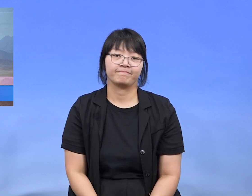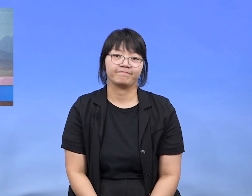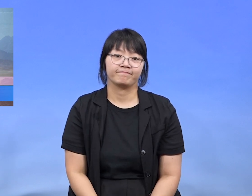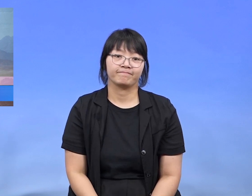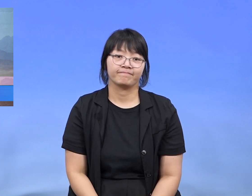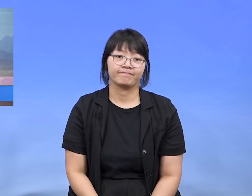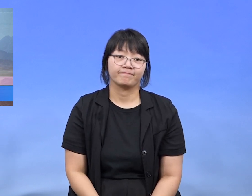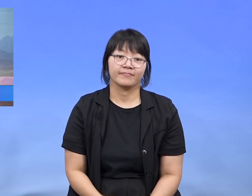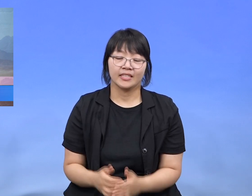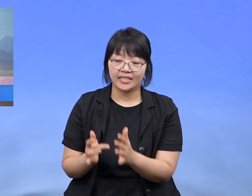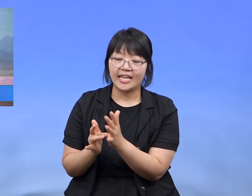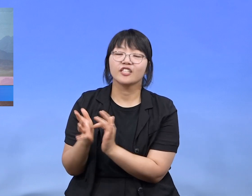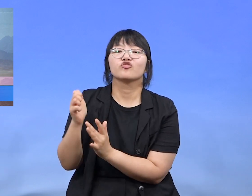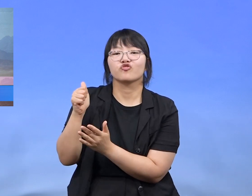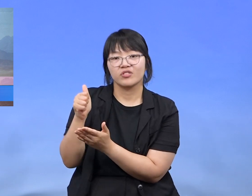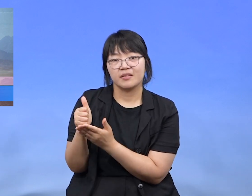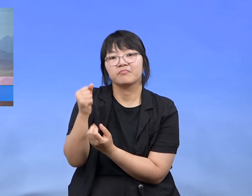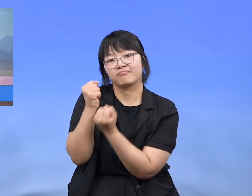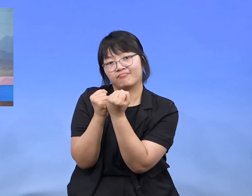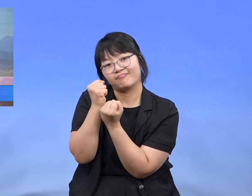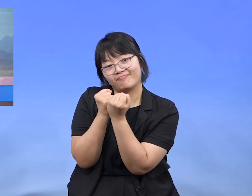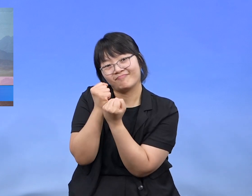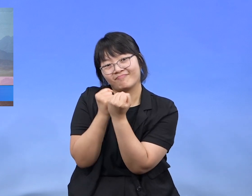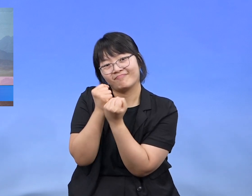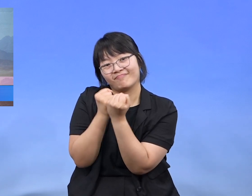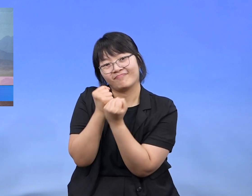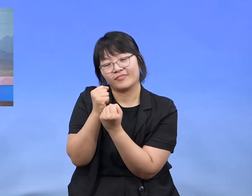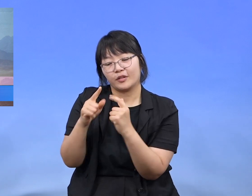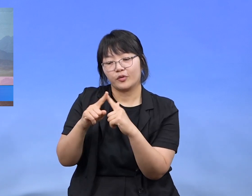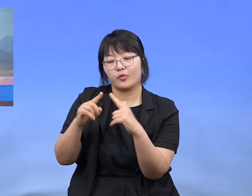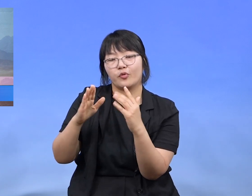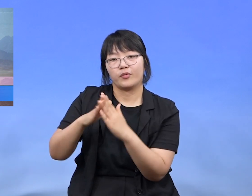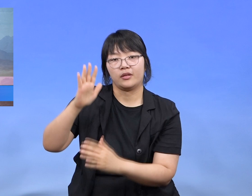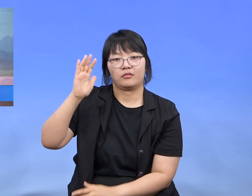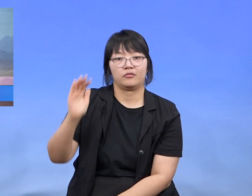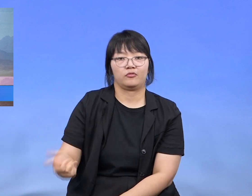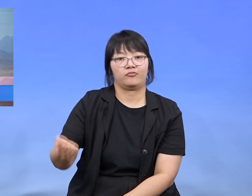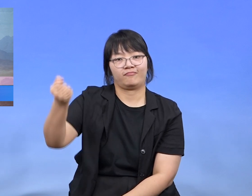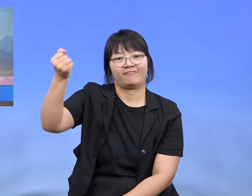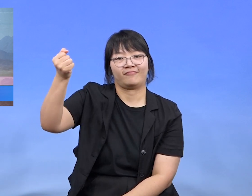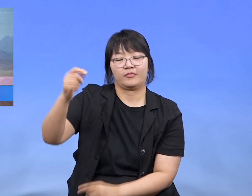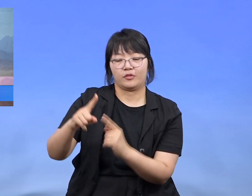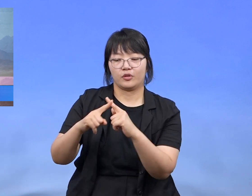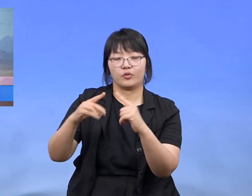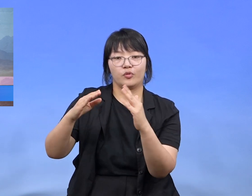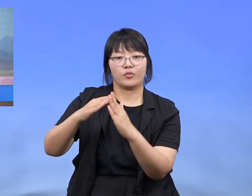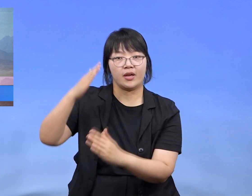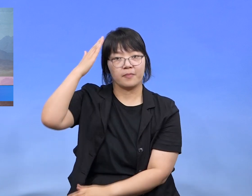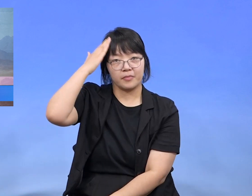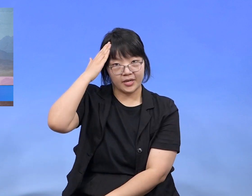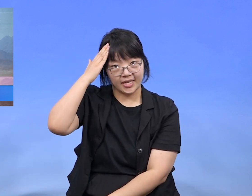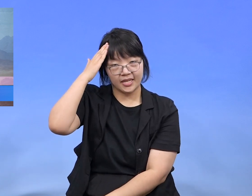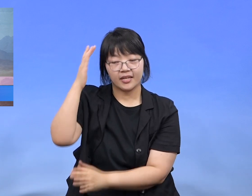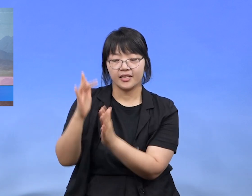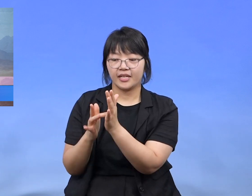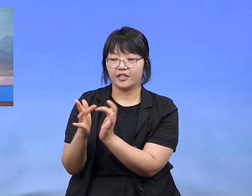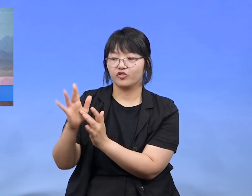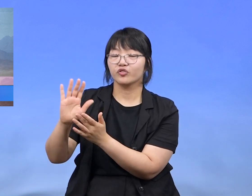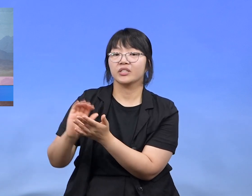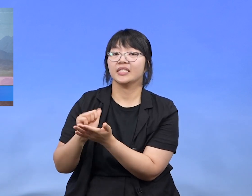여기 예수님을 어떻게 묘사하고 있어요? 교회의 주인이신, 교회의 머리가 되시는 예수 그리스도를